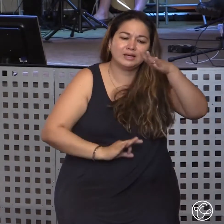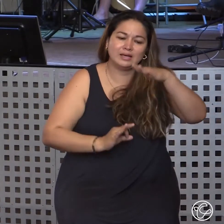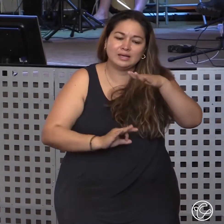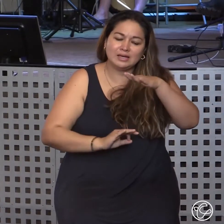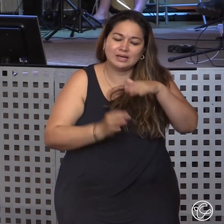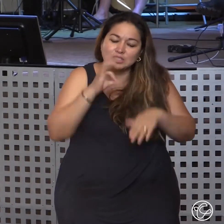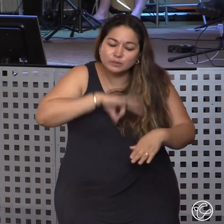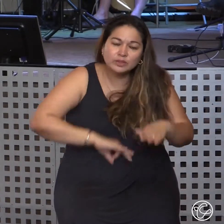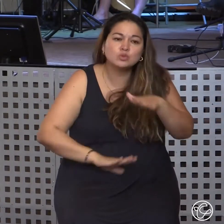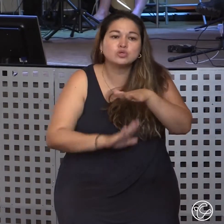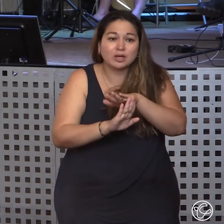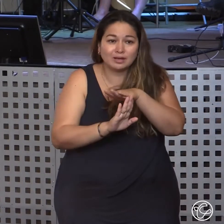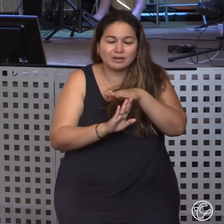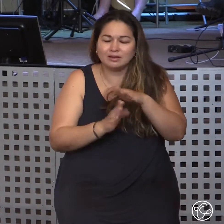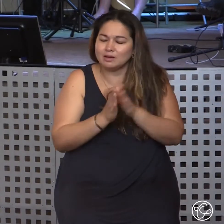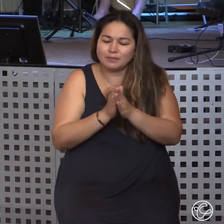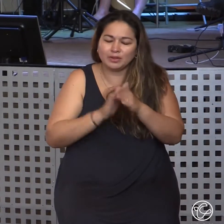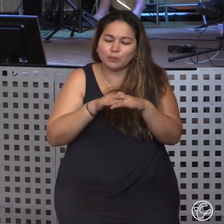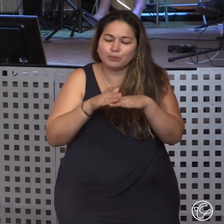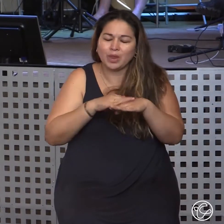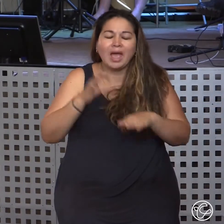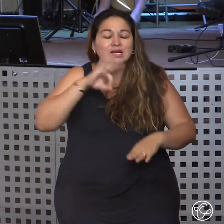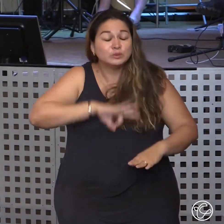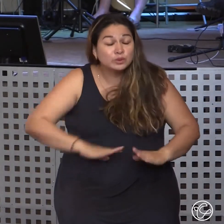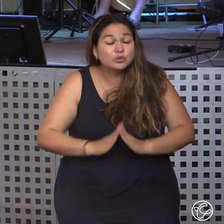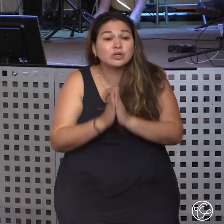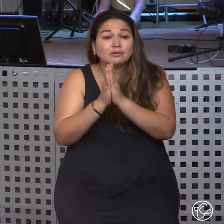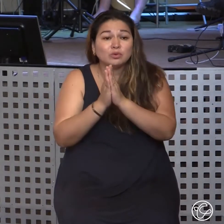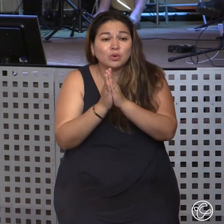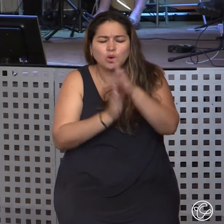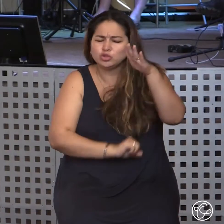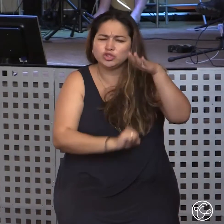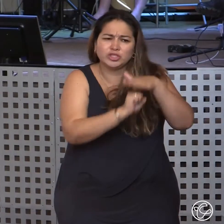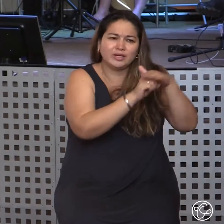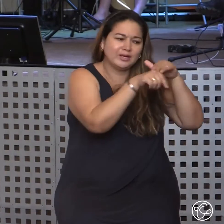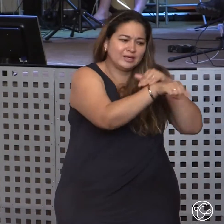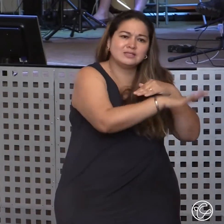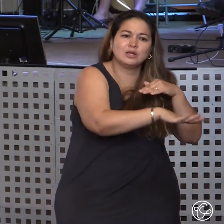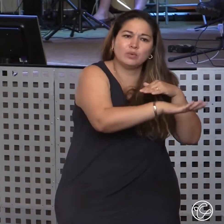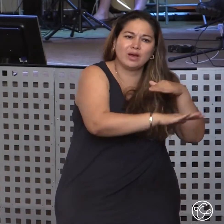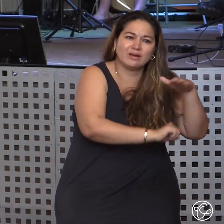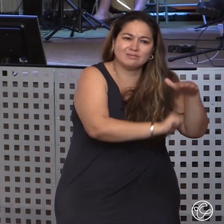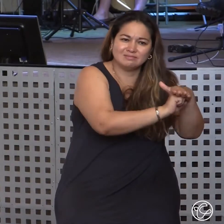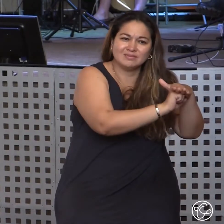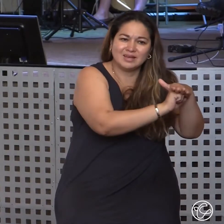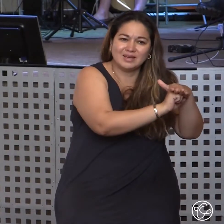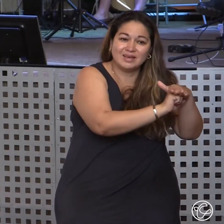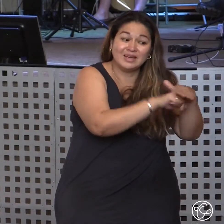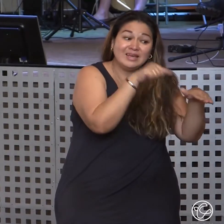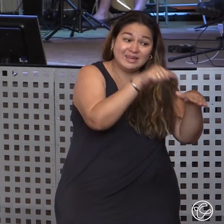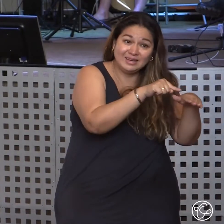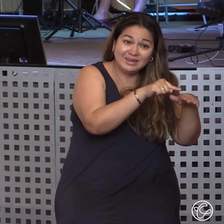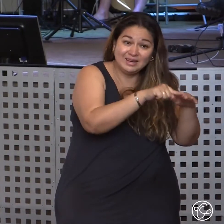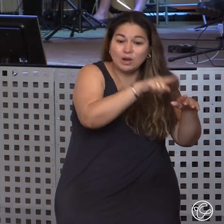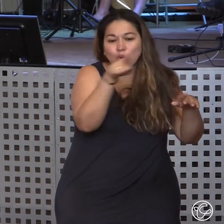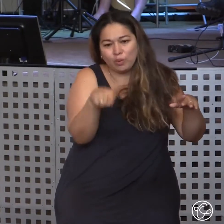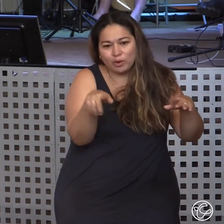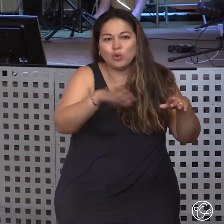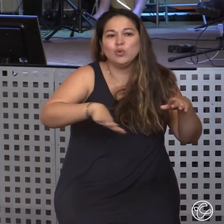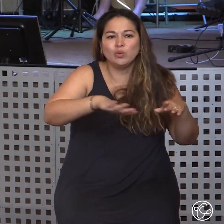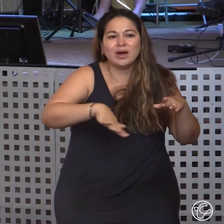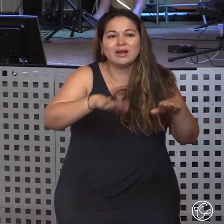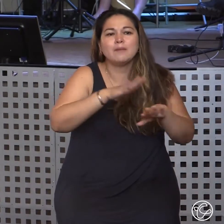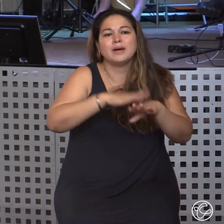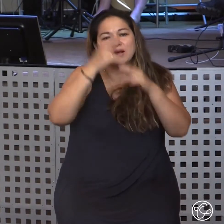Incluido su hermano Benjamín, ¿recordáis? Le dio una doble porción, le metió en las alforjas lo que no pagó.